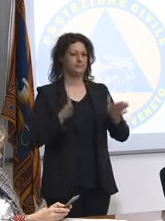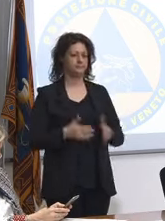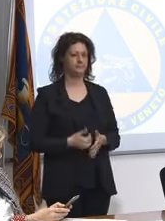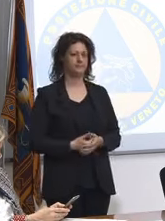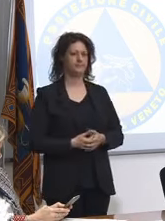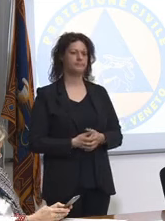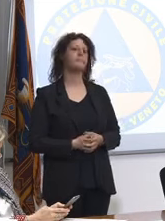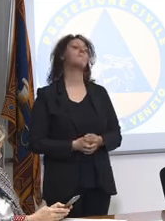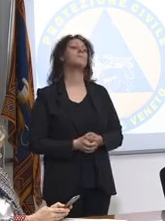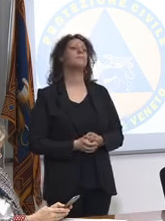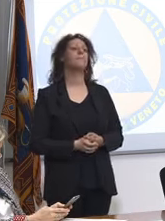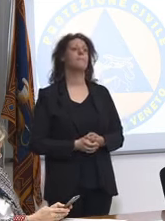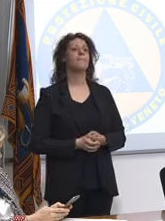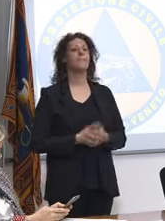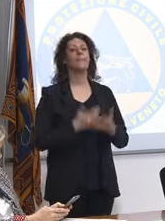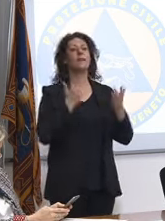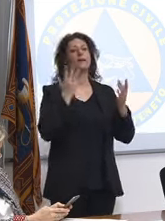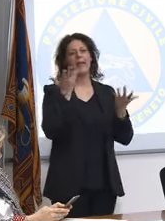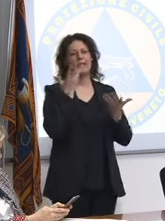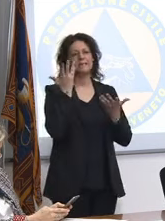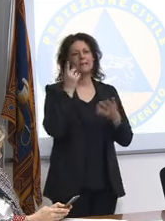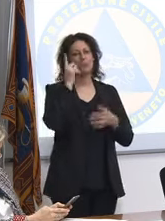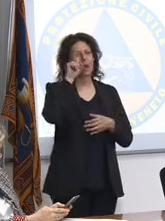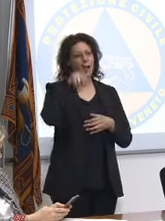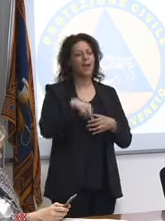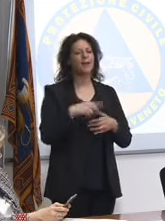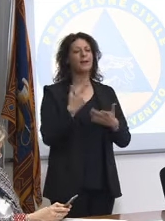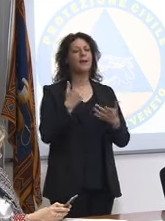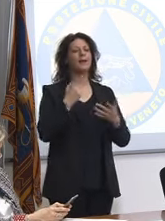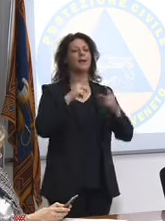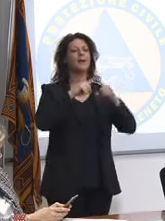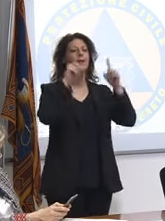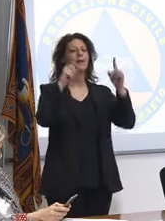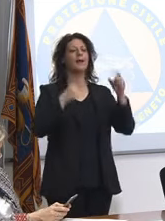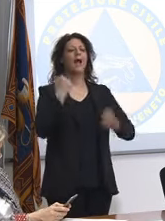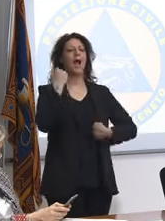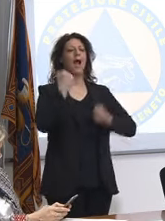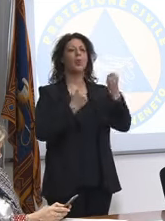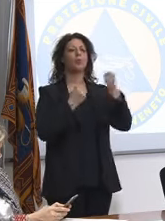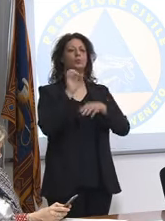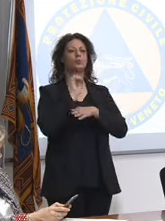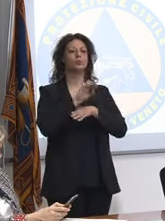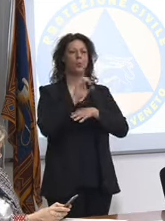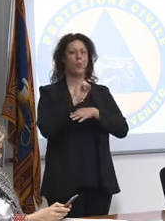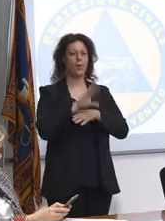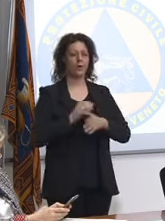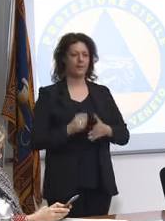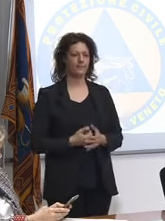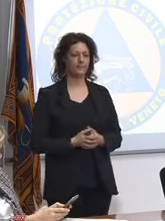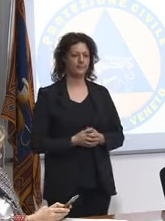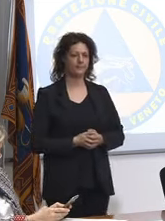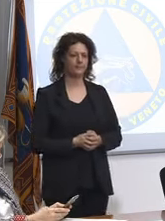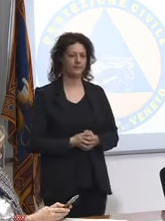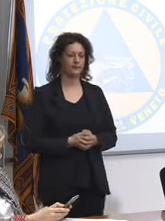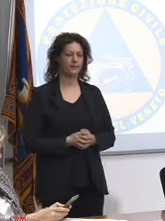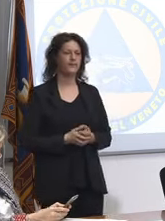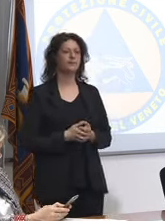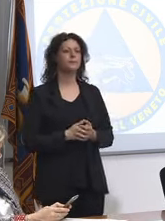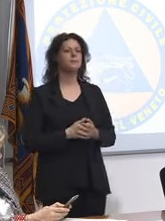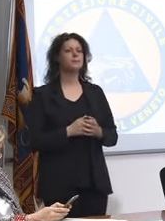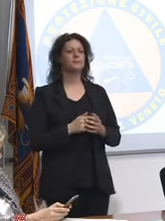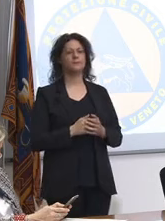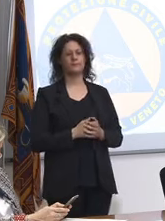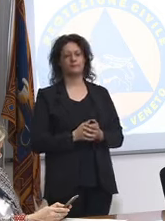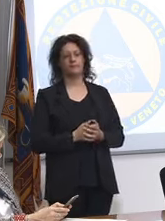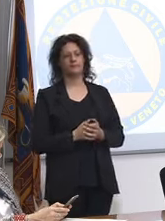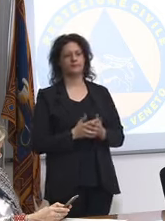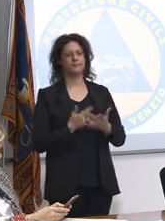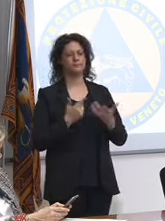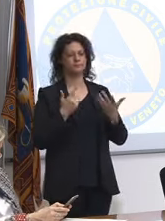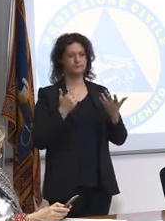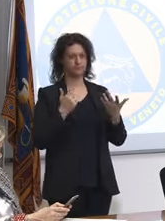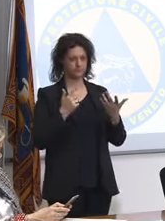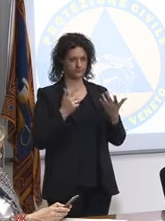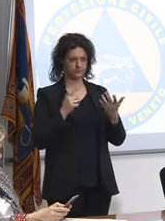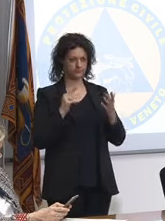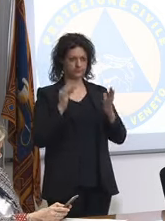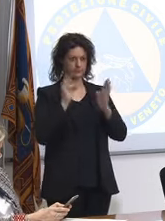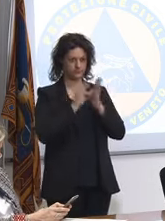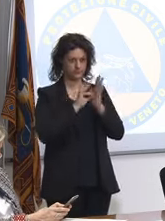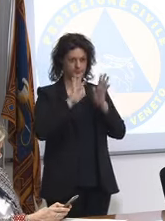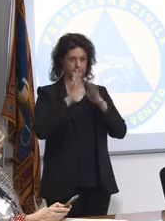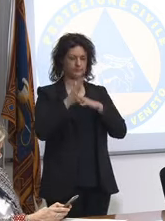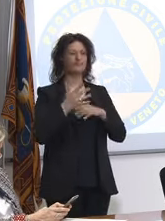che anche quella delle autoscuole, tanto per capirci. 6. Parchi tematici e